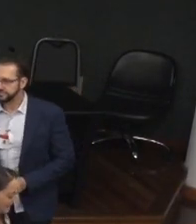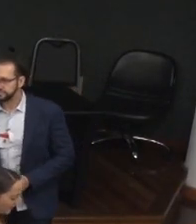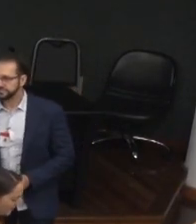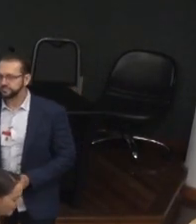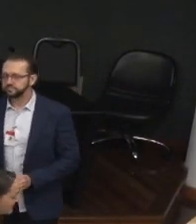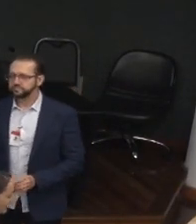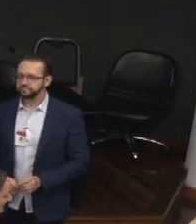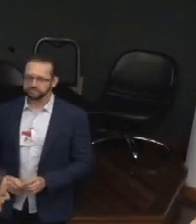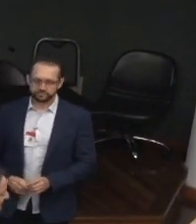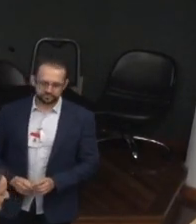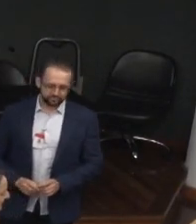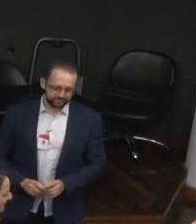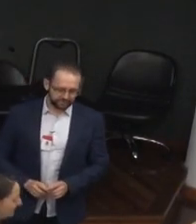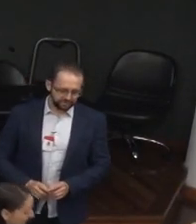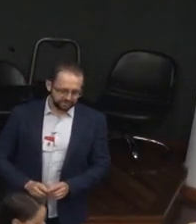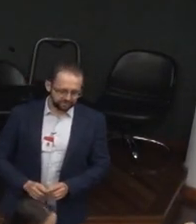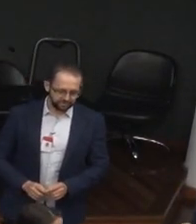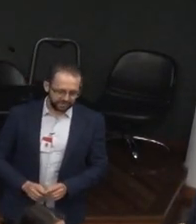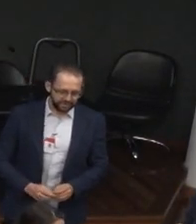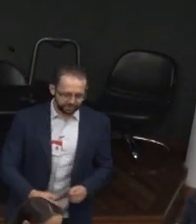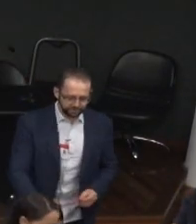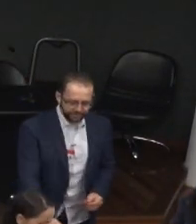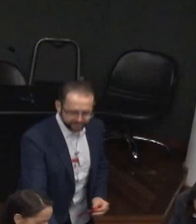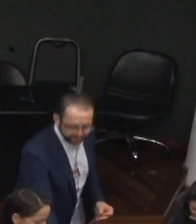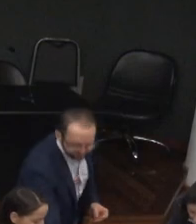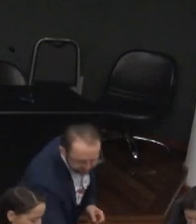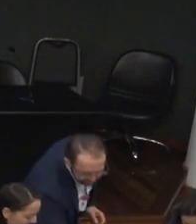Tem um por pessoa aí? Tem, né?